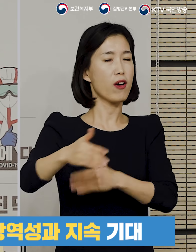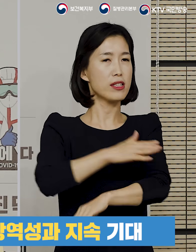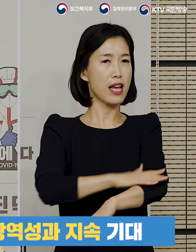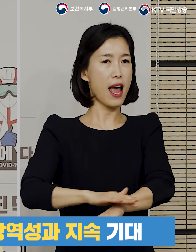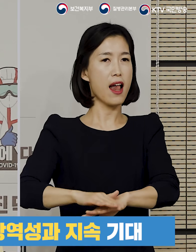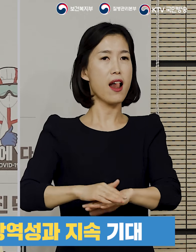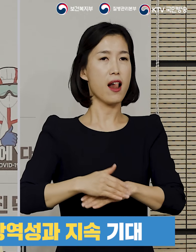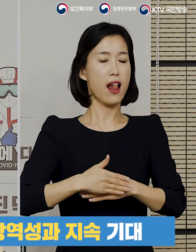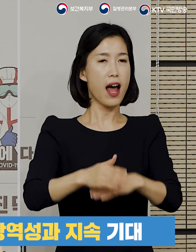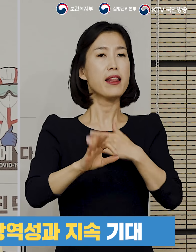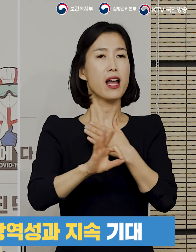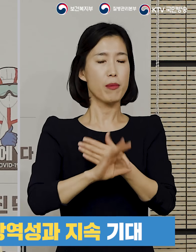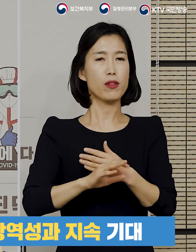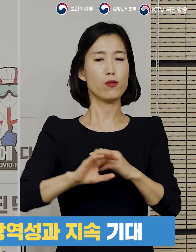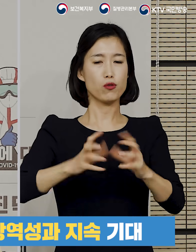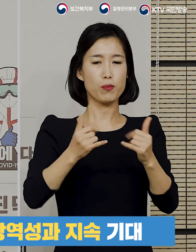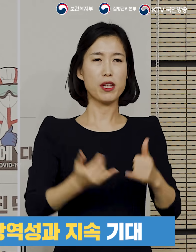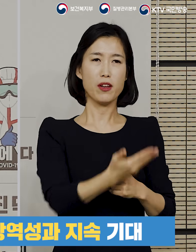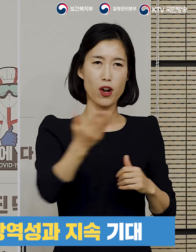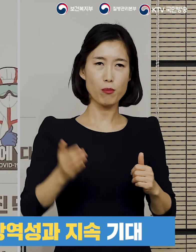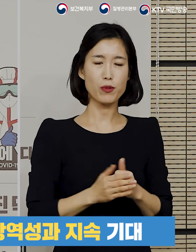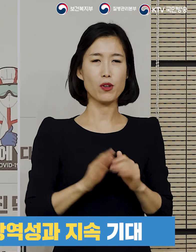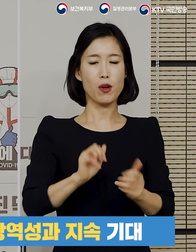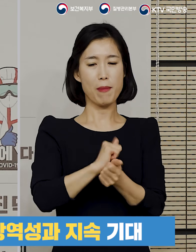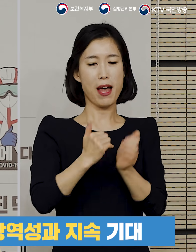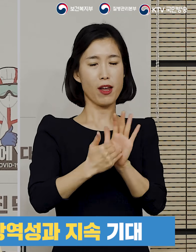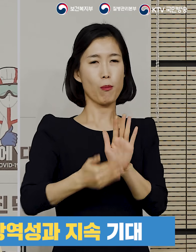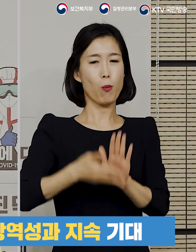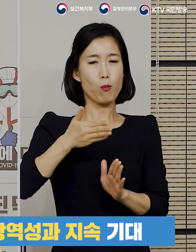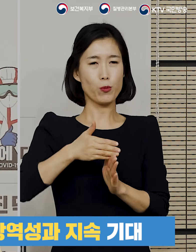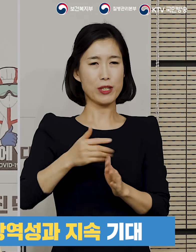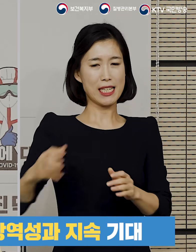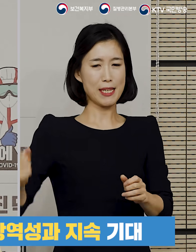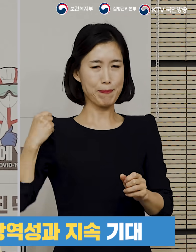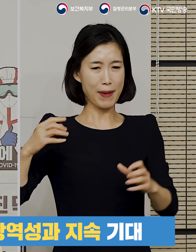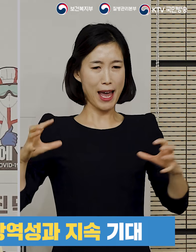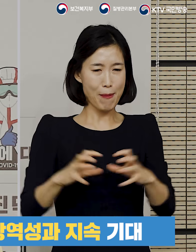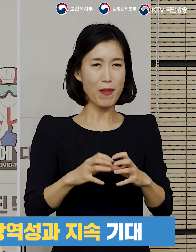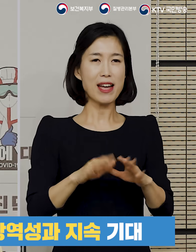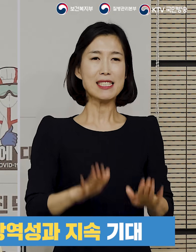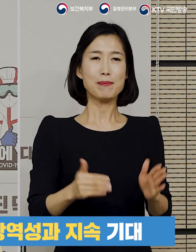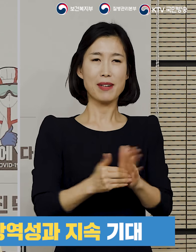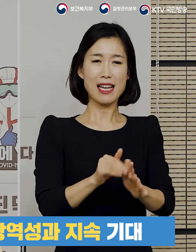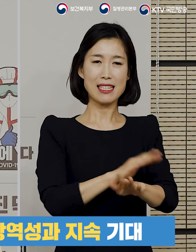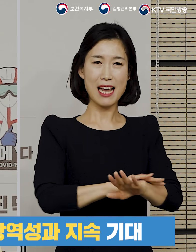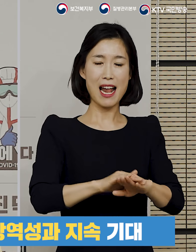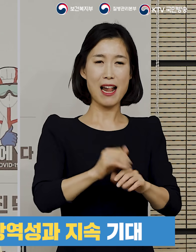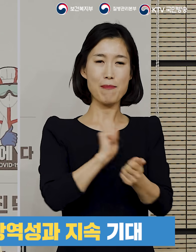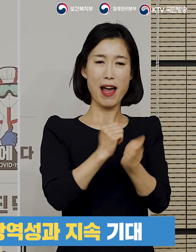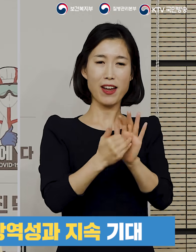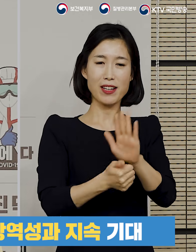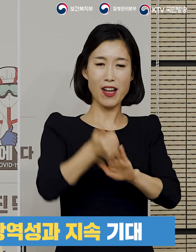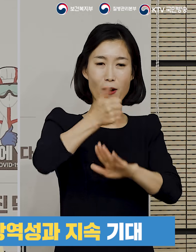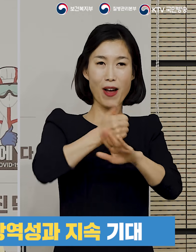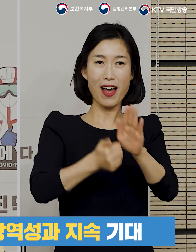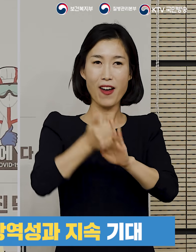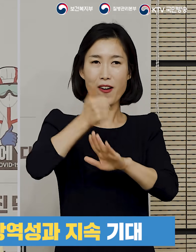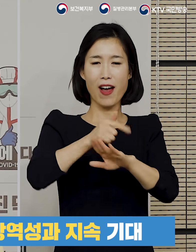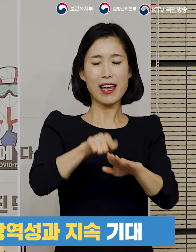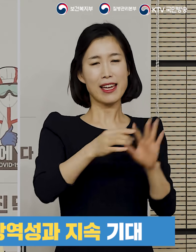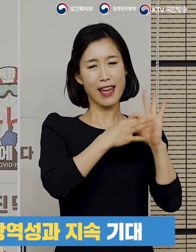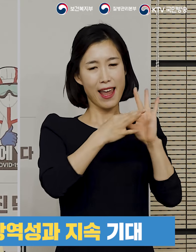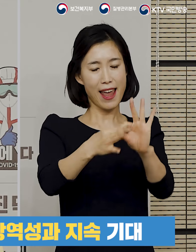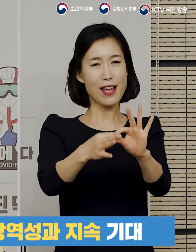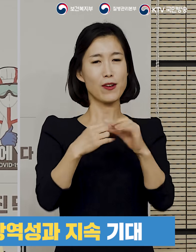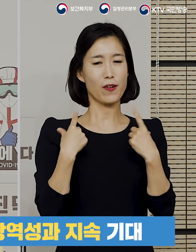두기를 충실하게 이행해서 국민 여러분과 방역 당국이 힘을 합쳐 지금까지 만들어낸 방역 성과를